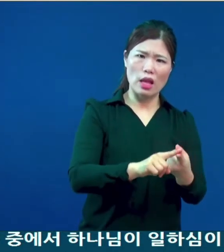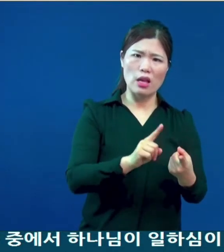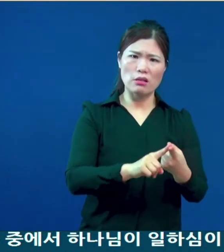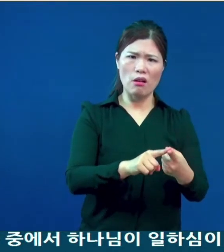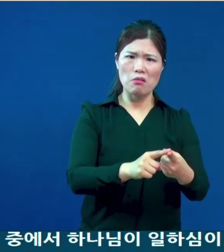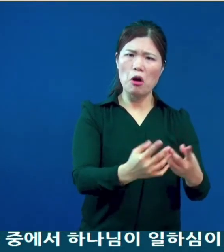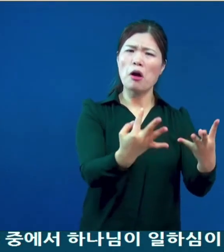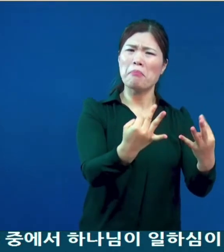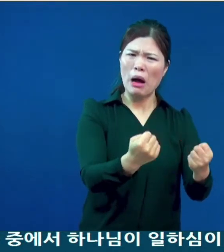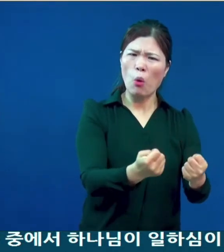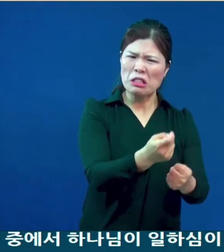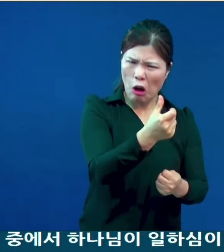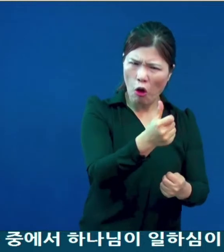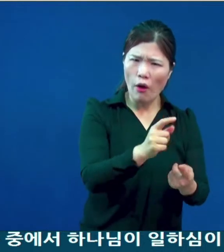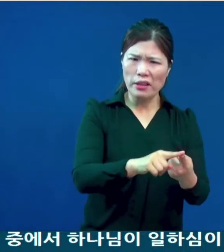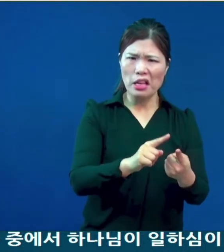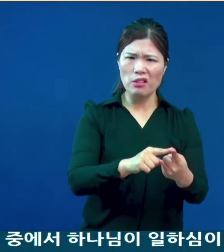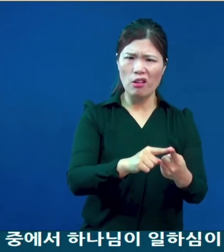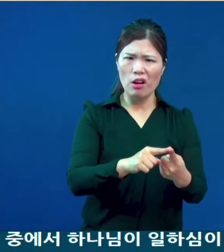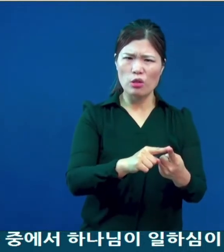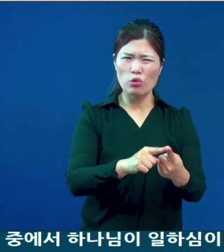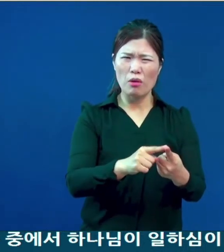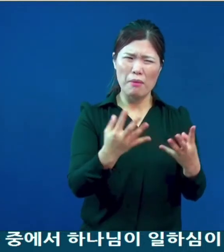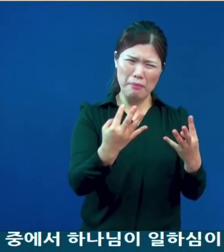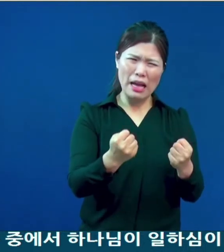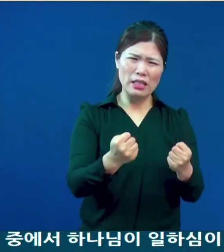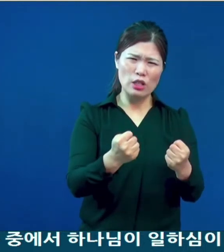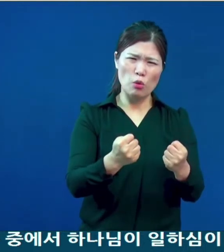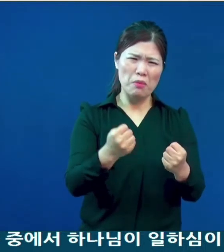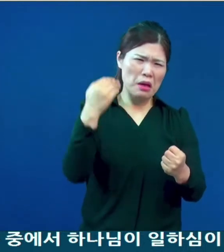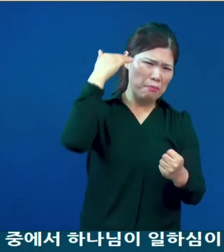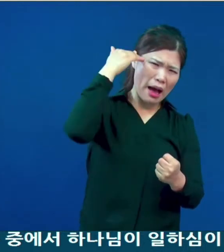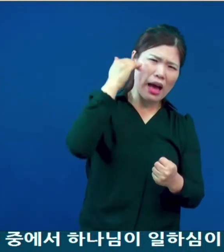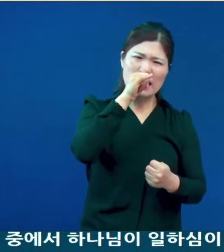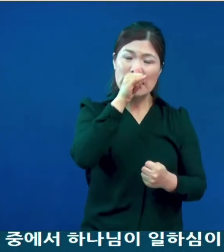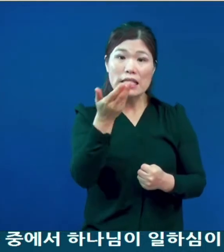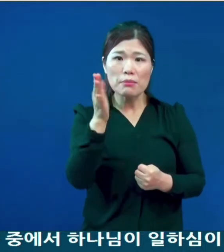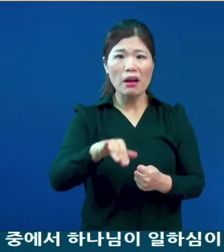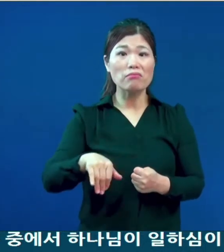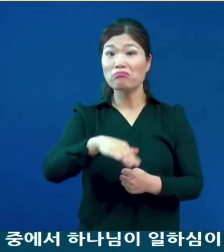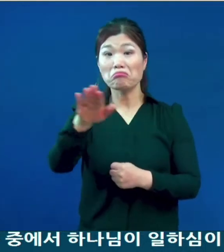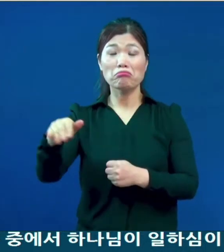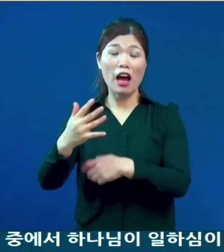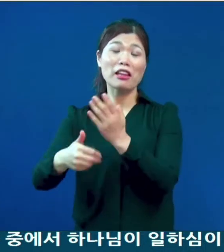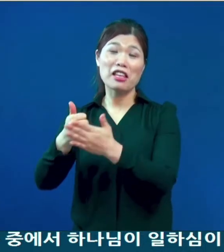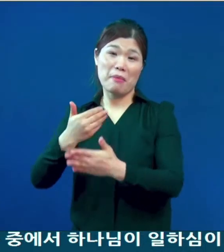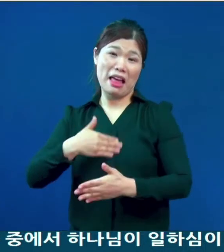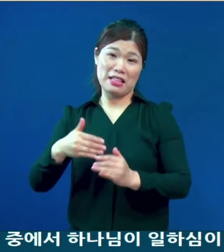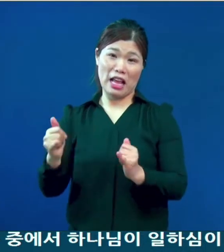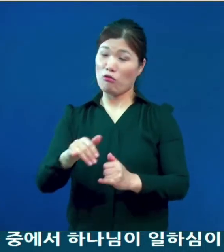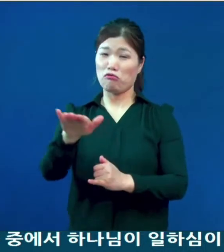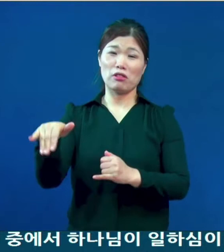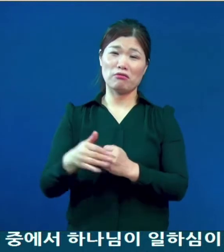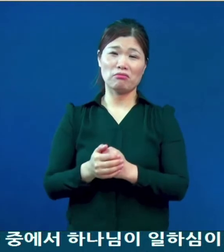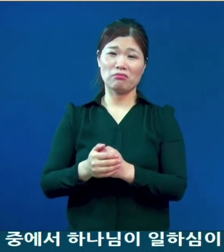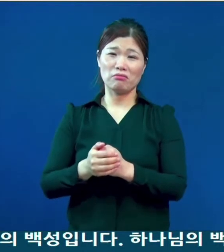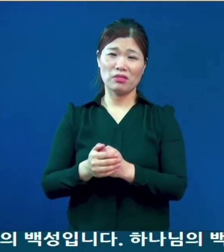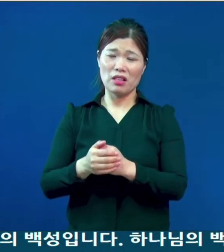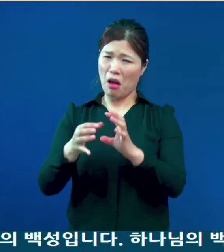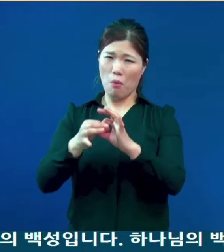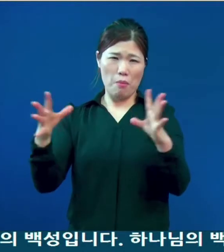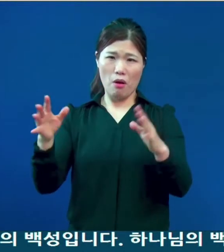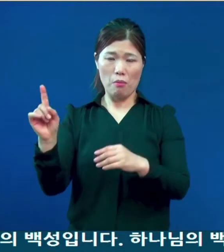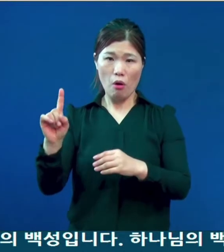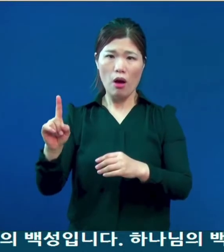많고 적음의 영향을 굉장히 많이 받지만 우리는 그게 다가 아니죠. 우리는 힘든 중에도 나에게 말씀하시는